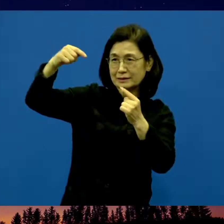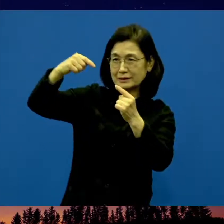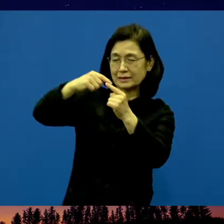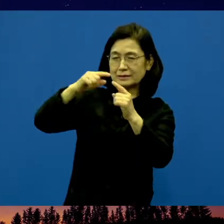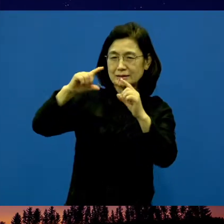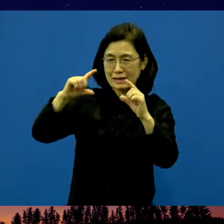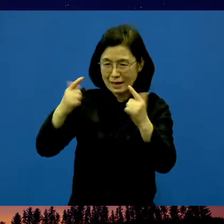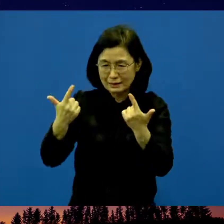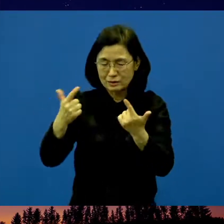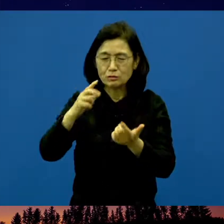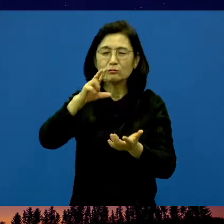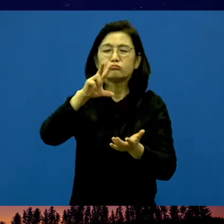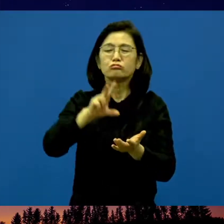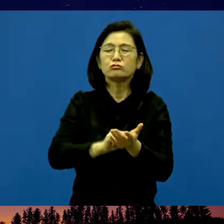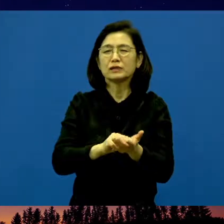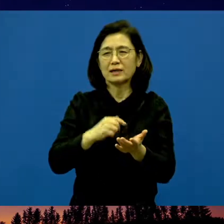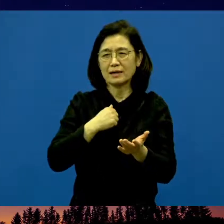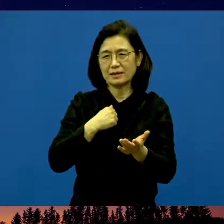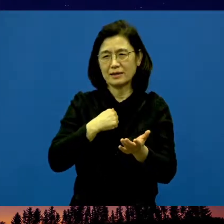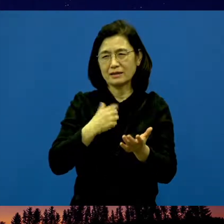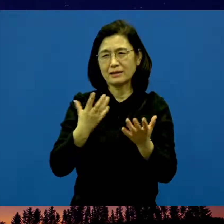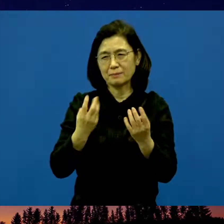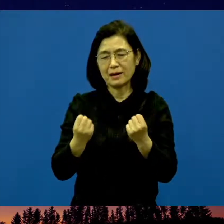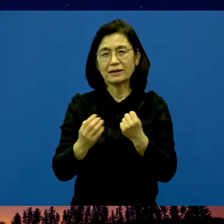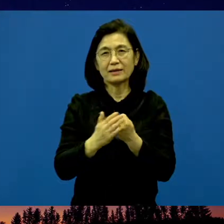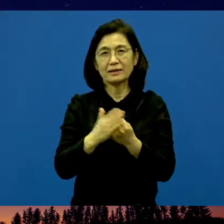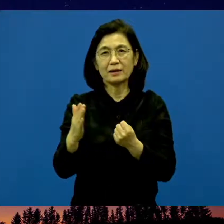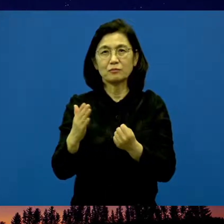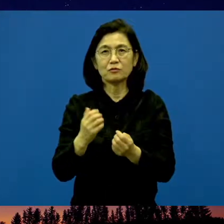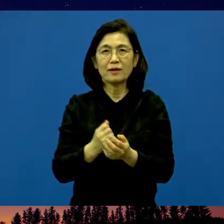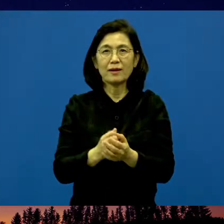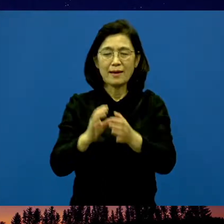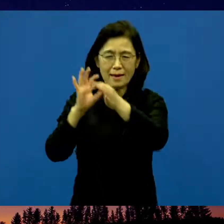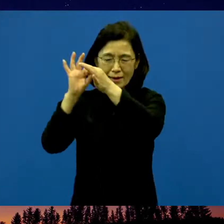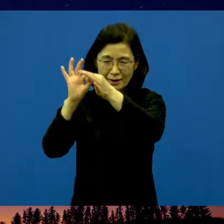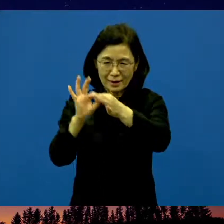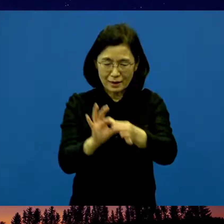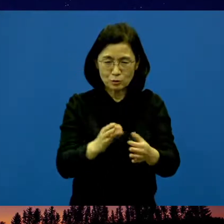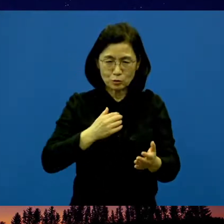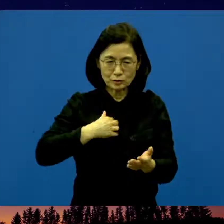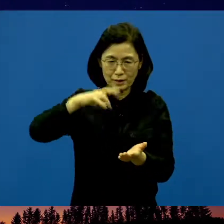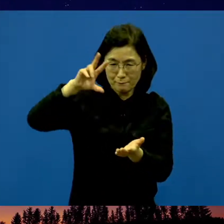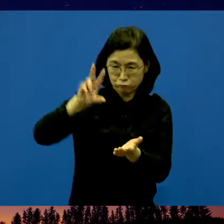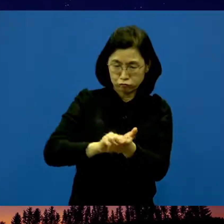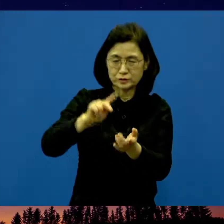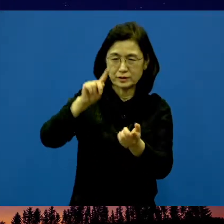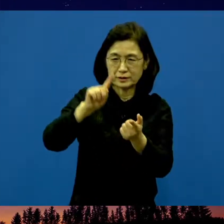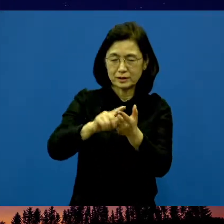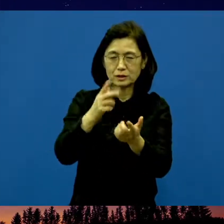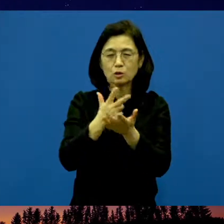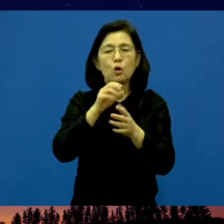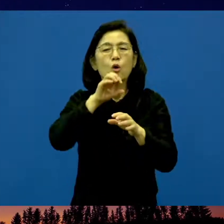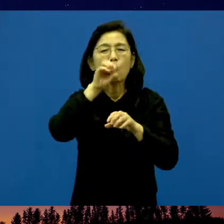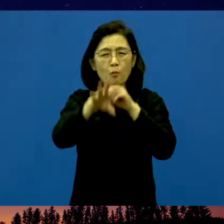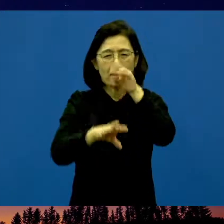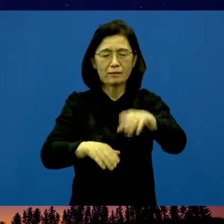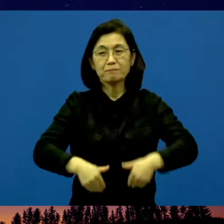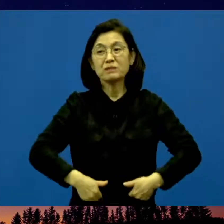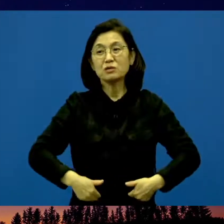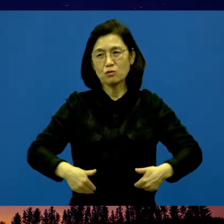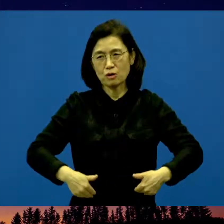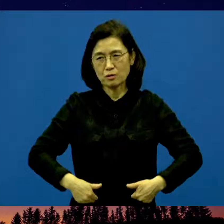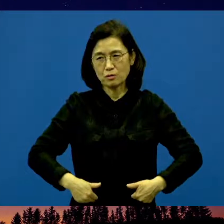것을 알려주는 것이죠. 그래서 그것을 주님께 계속 내어놓는 작업을 해야 합니다. 자,